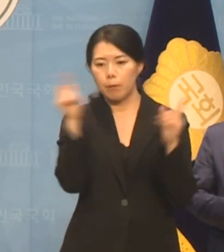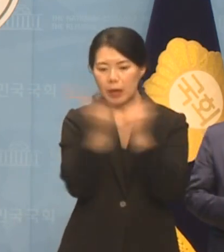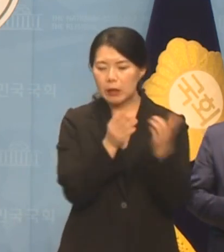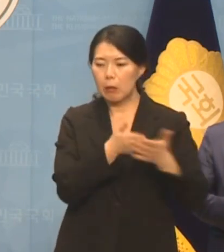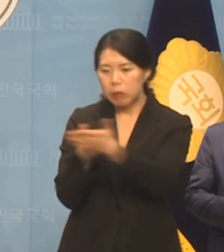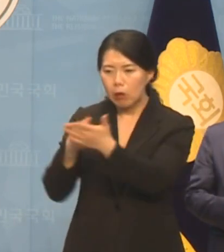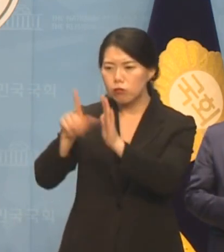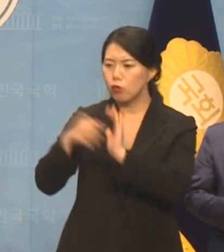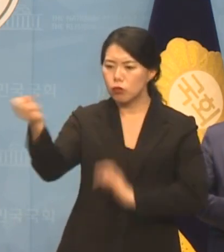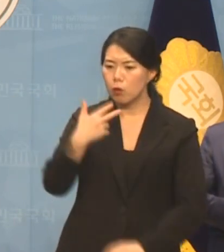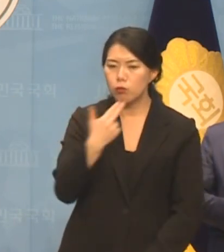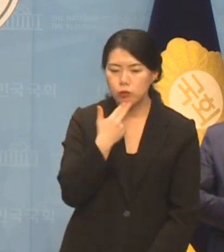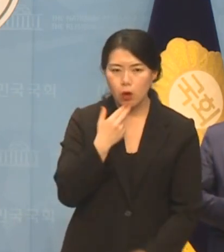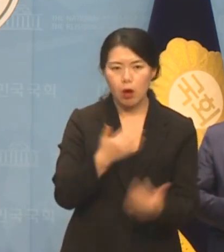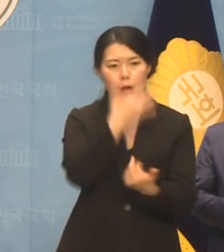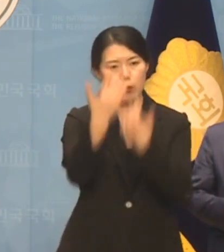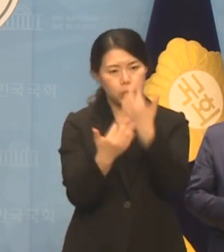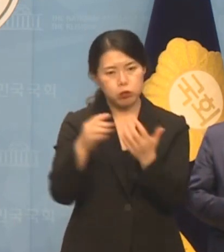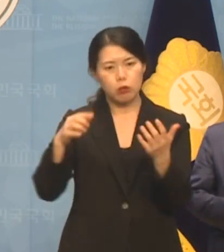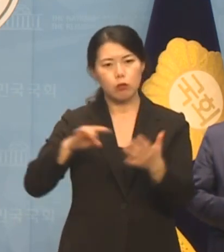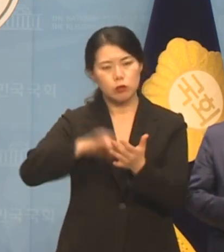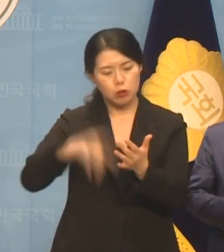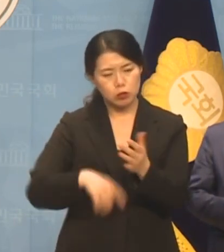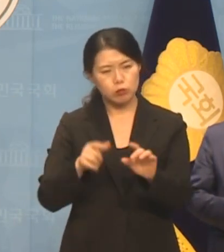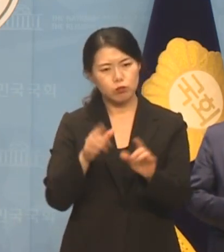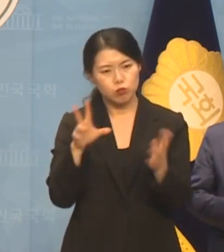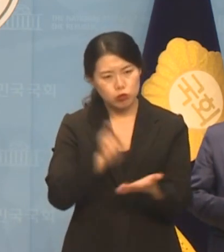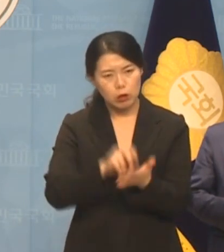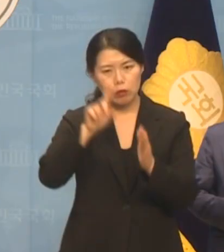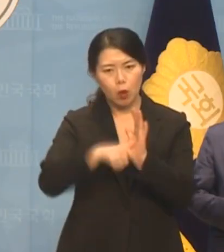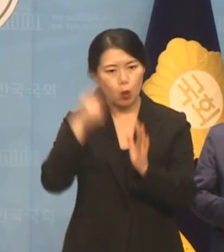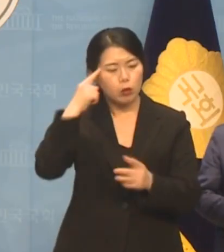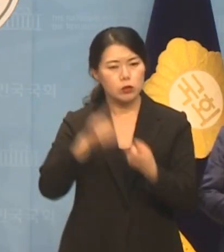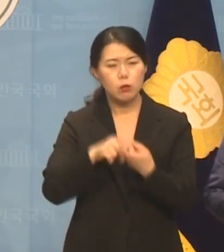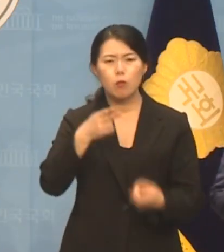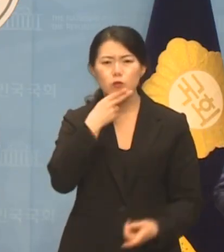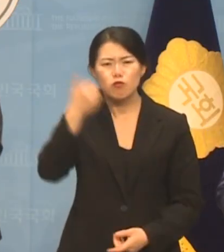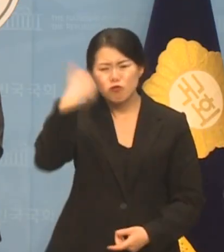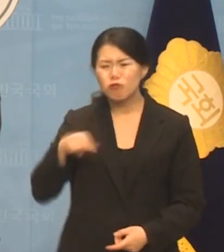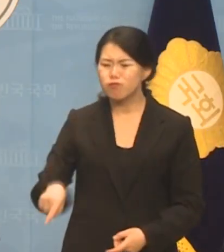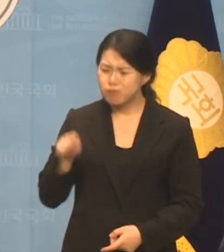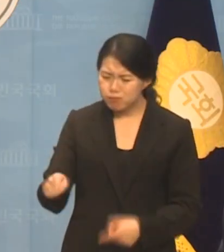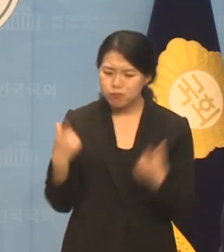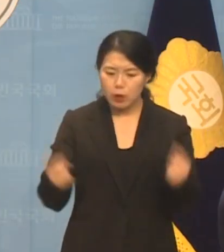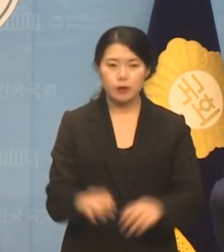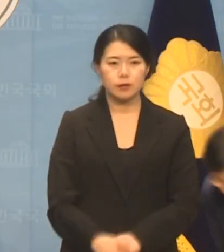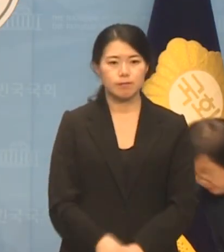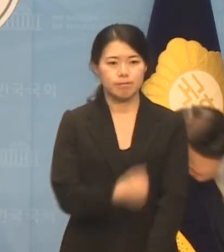것입니까? 산불에도 관세 전쟁에도 안중에 없는 것은 정부와 국민의힘입니다. 이상입니다.